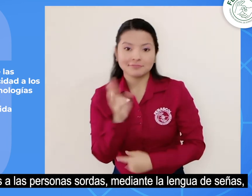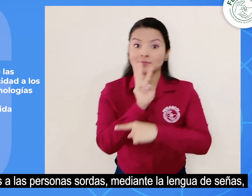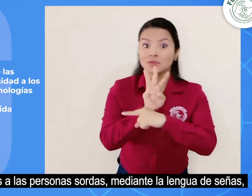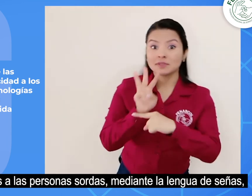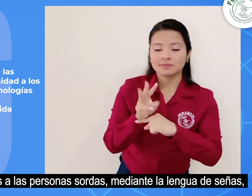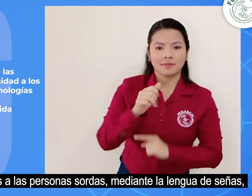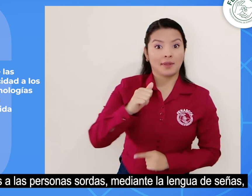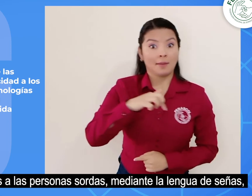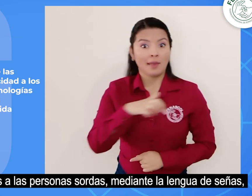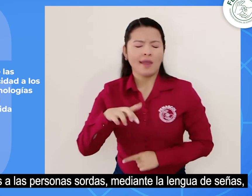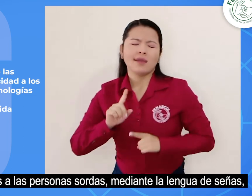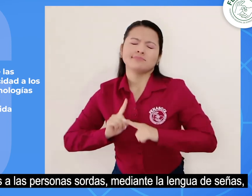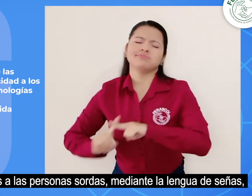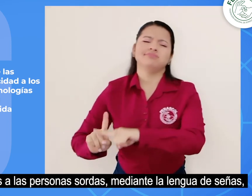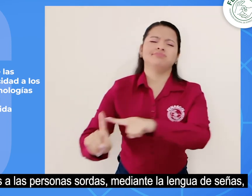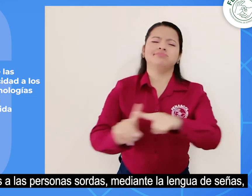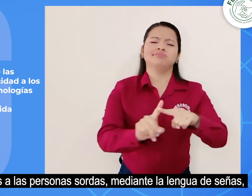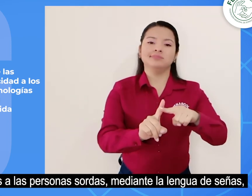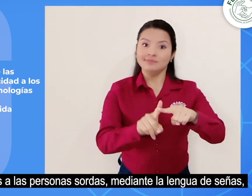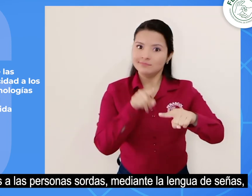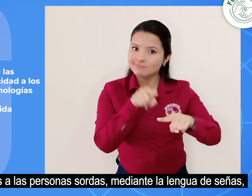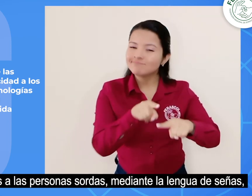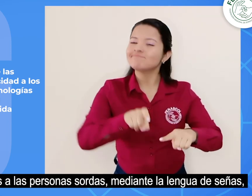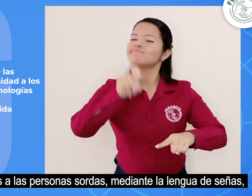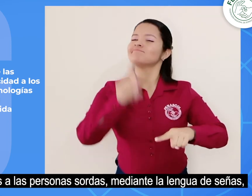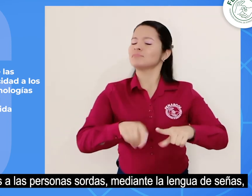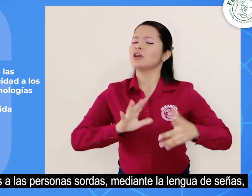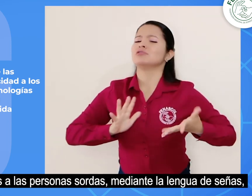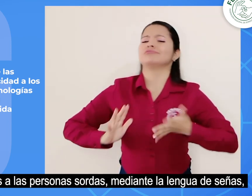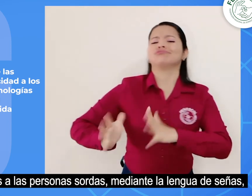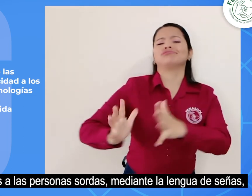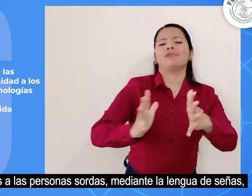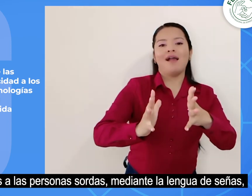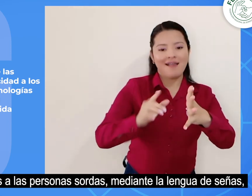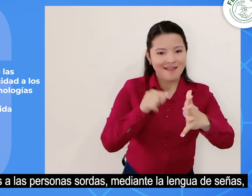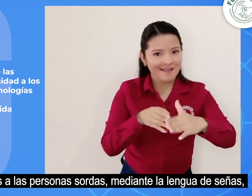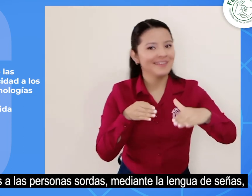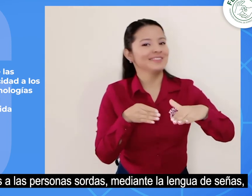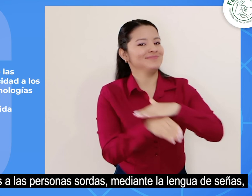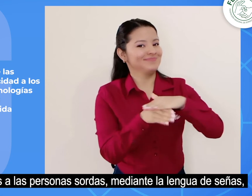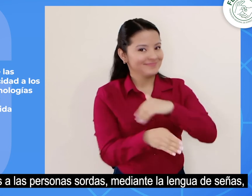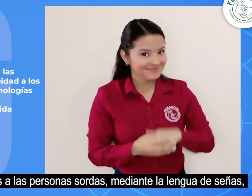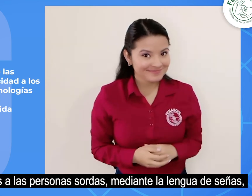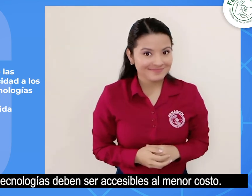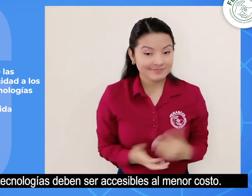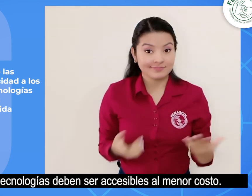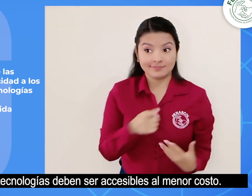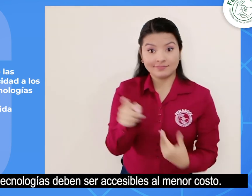y las comunicaciones a las personas sordas, mediante la lengua de señas.